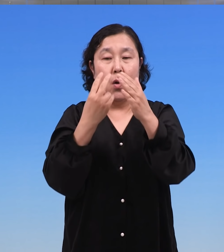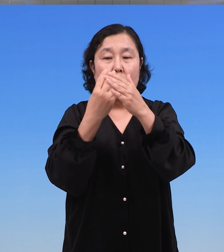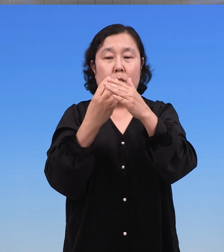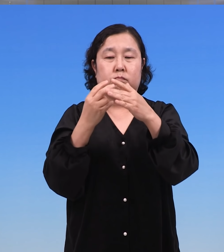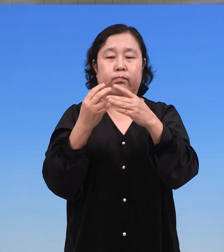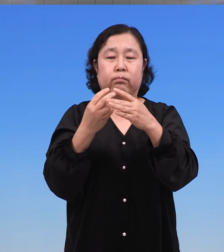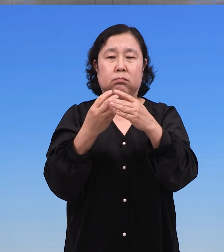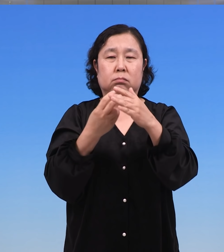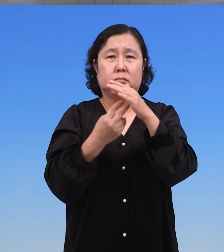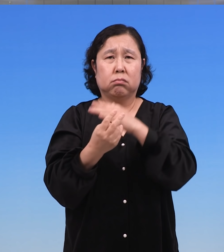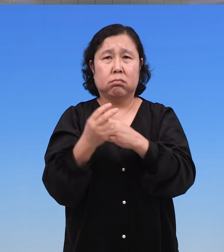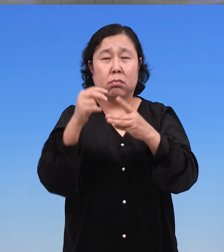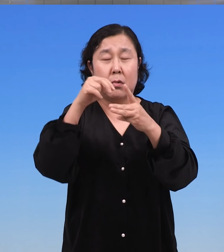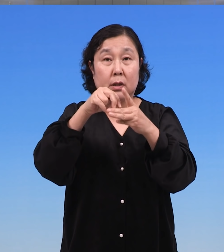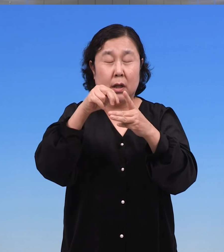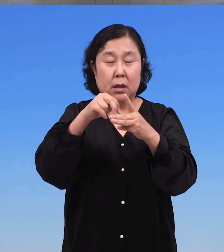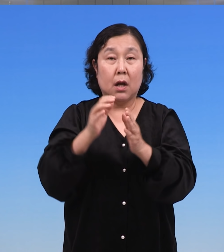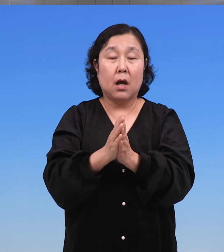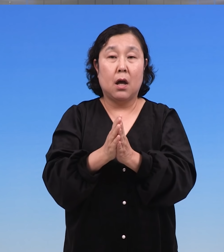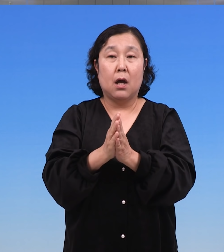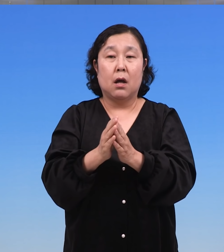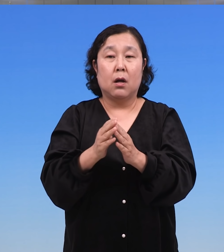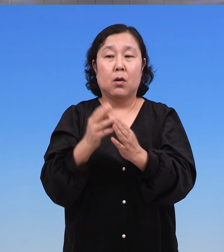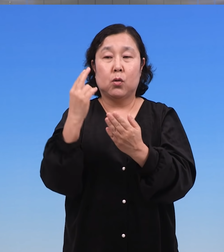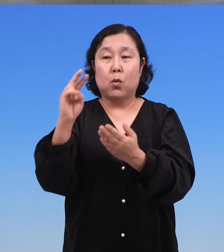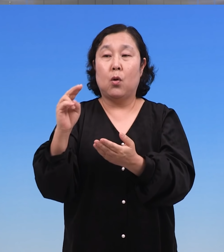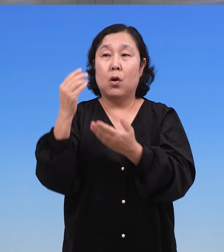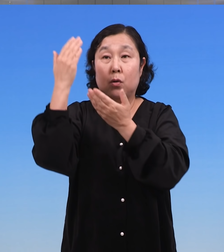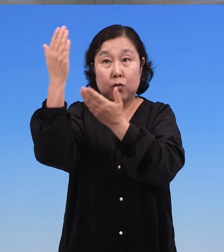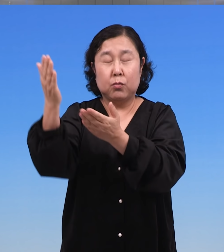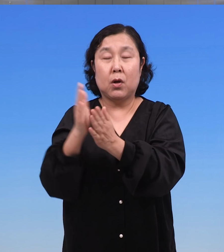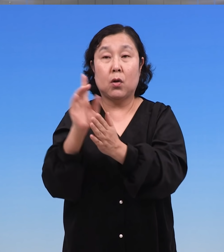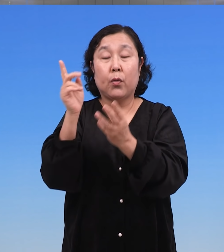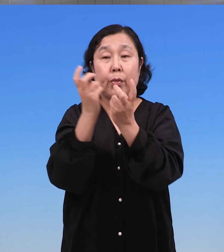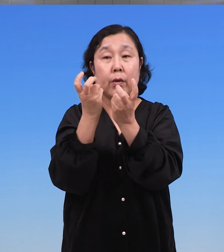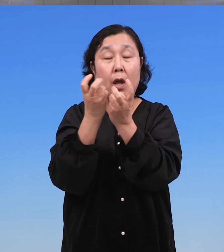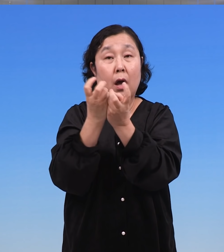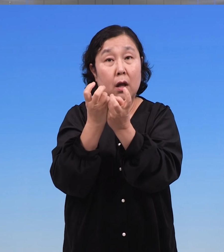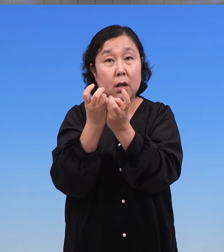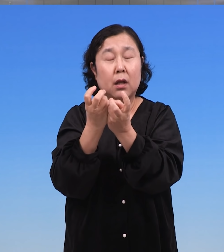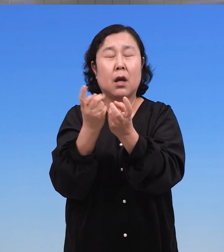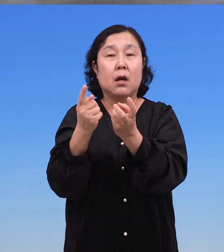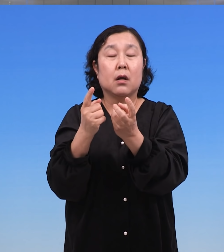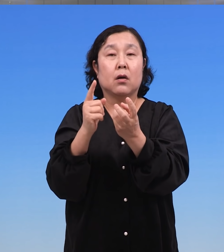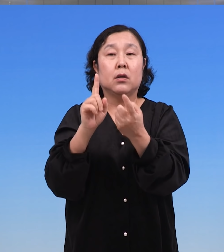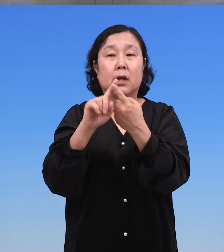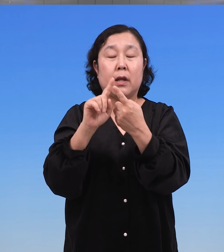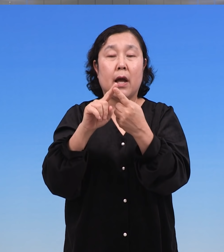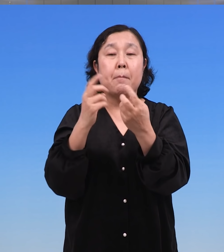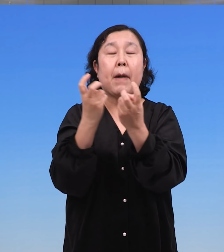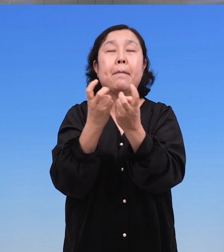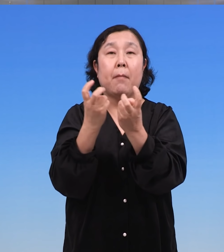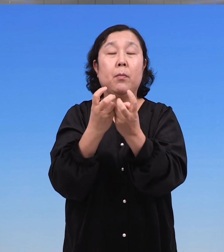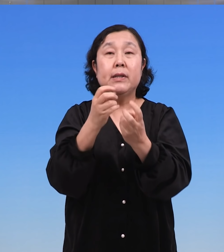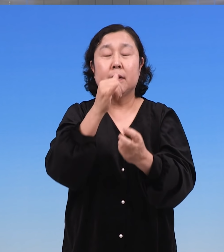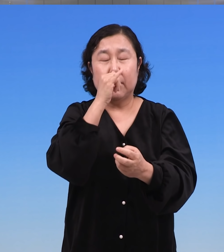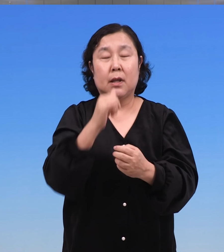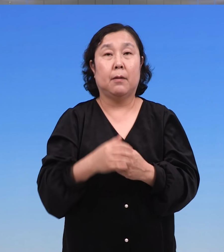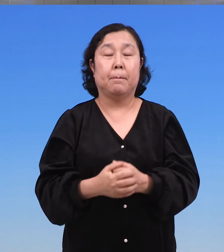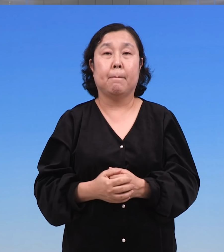이제 드림센터로 환원하고 나면은 우리 교회는 어디로 가야 되느냐 이런 질문도 많은데 대안이